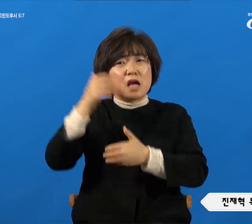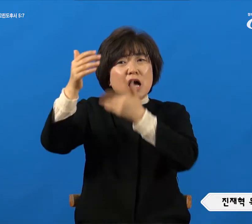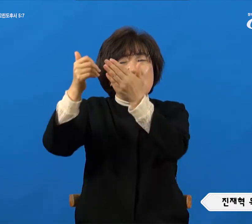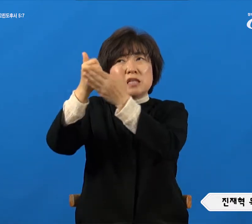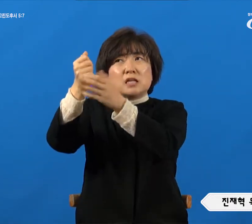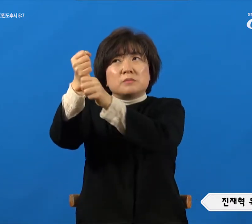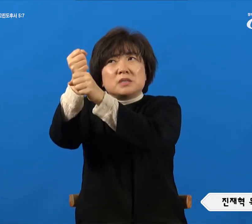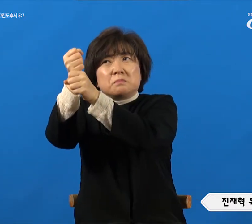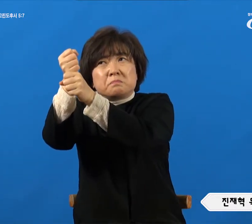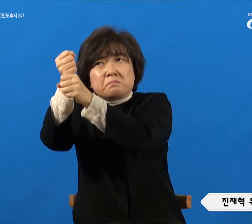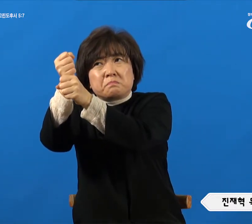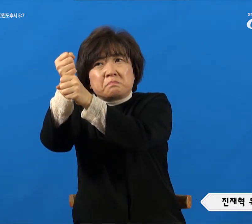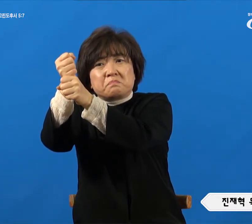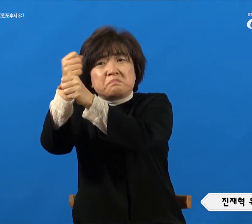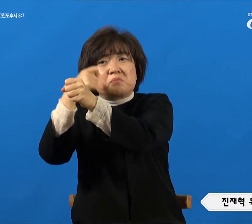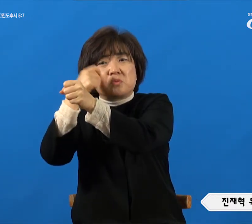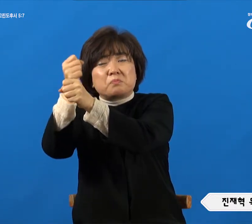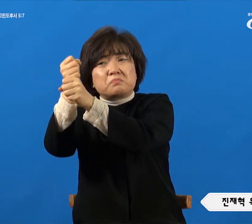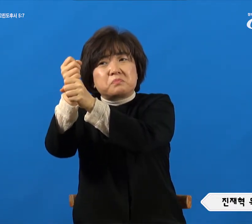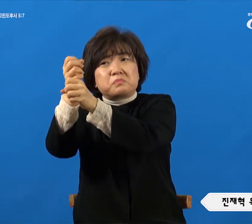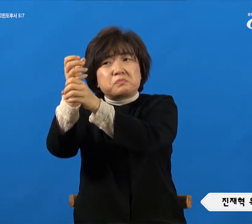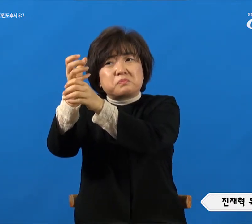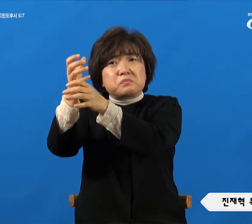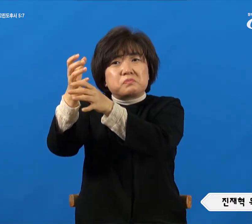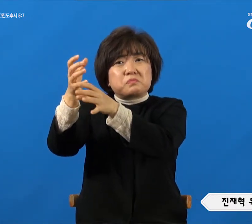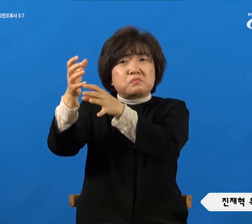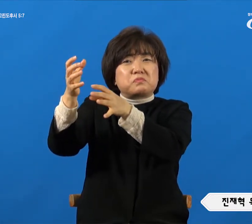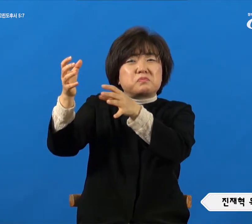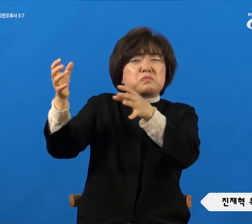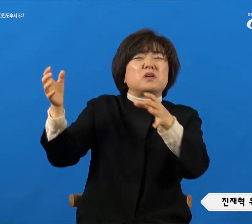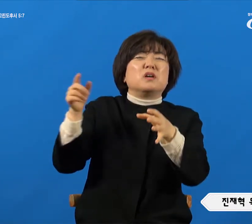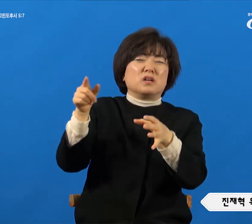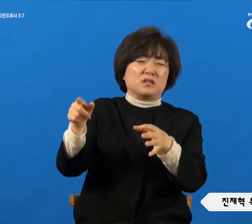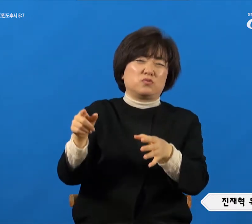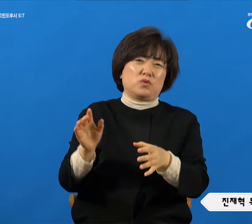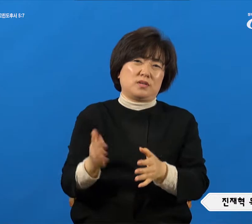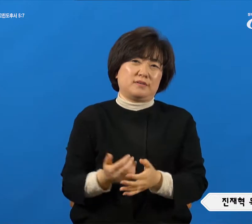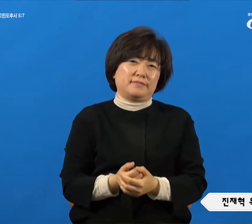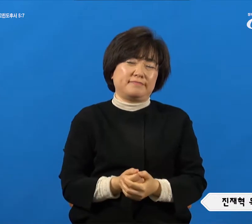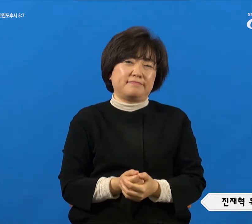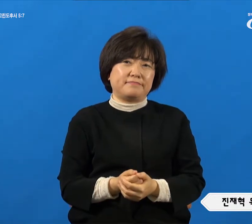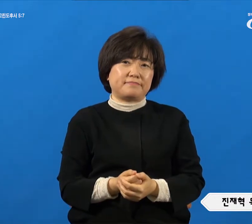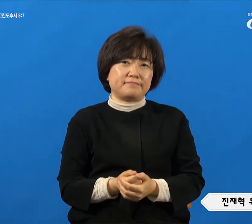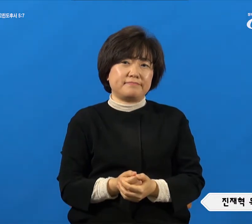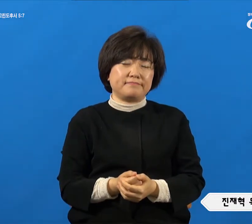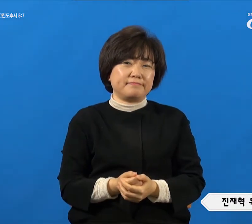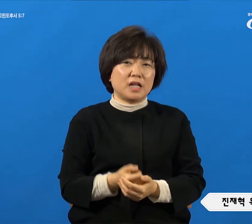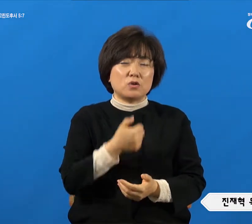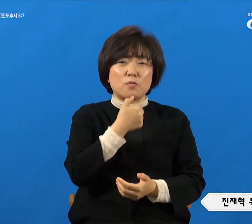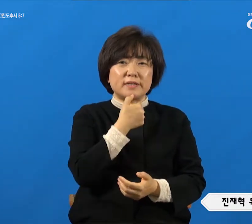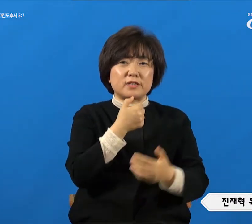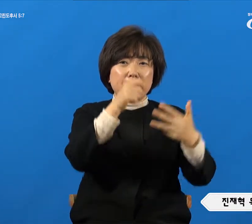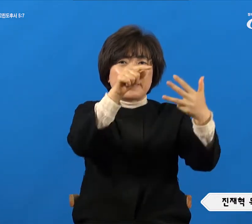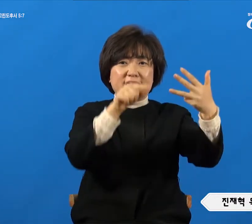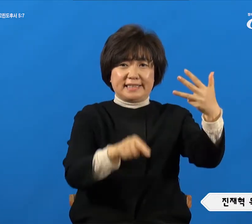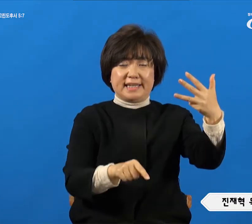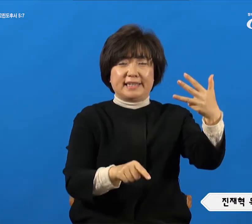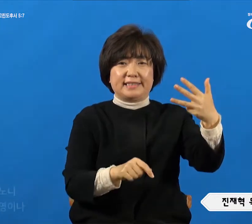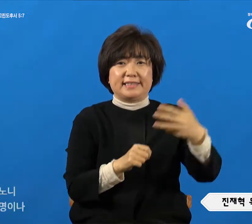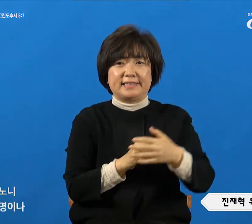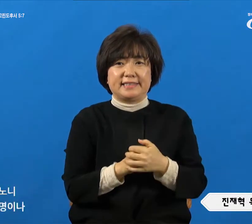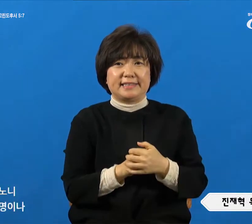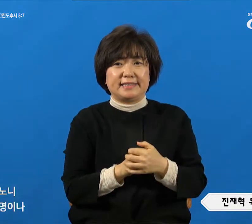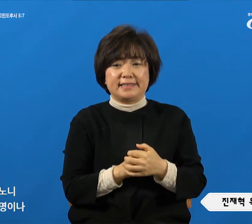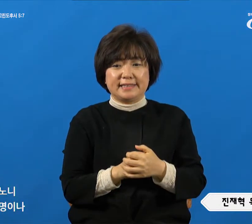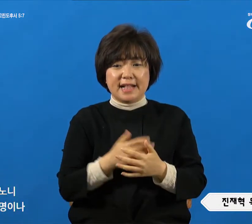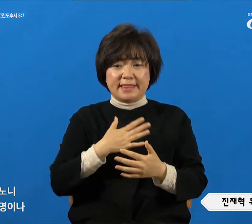온전히 붙잡지 못하게 만드는 결과를 가져오기 때문입니다. 그래서 로마서 8장은 우리에게